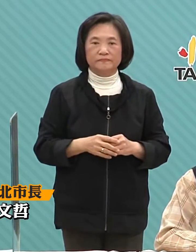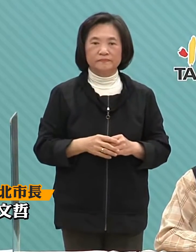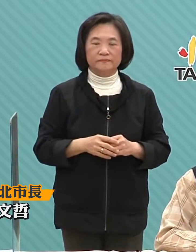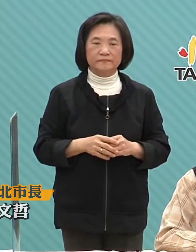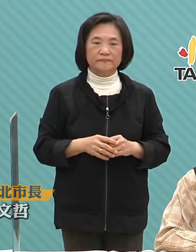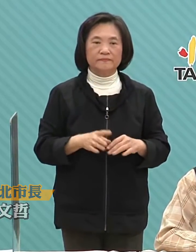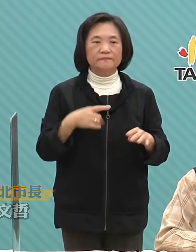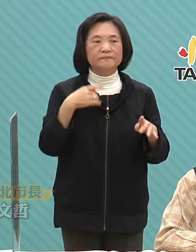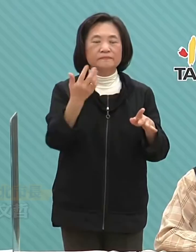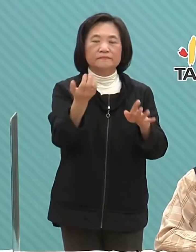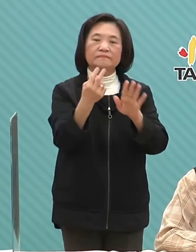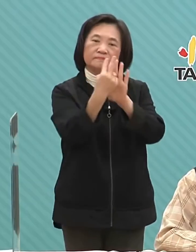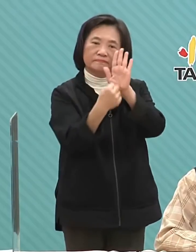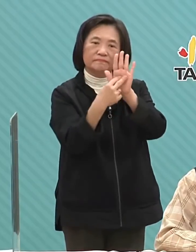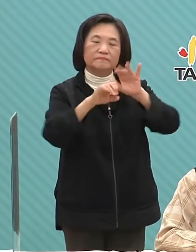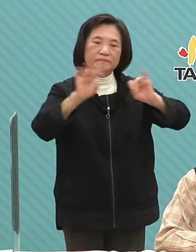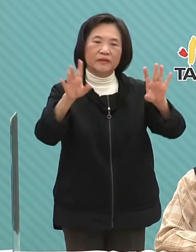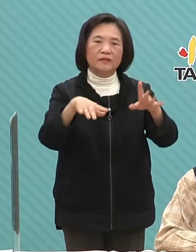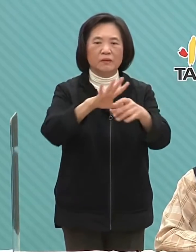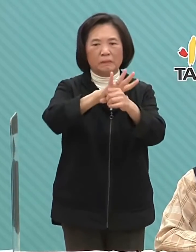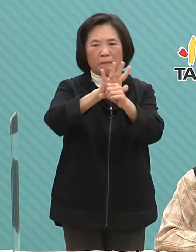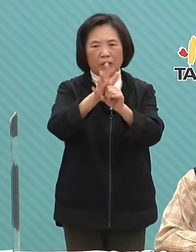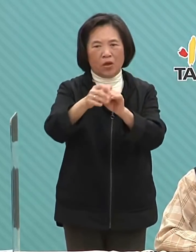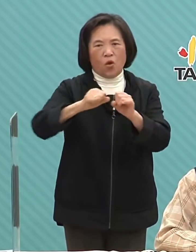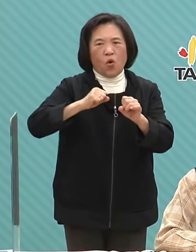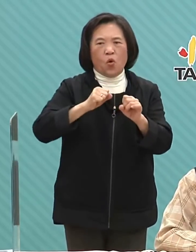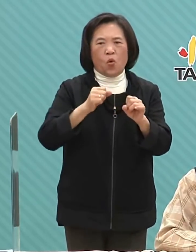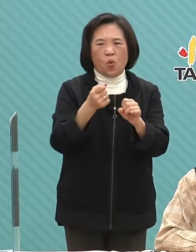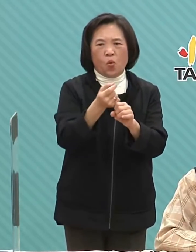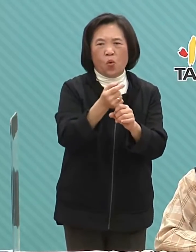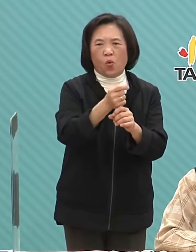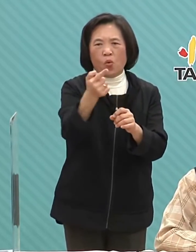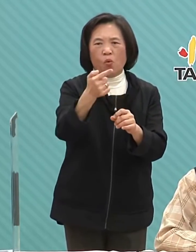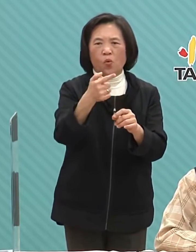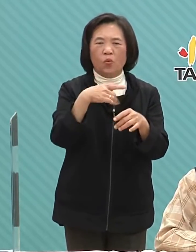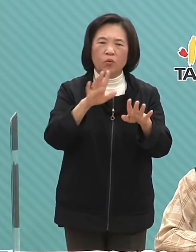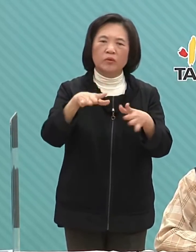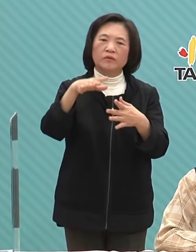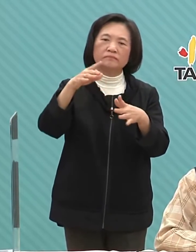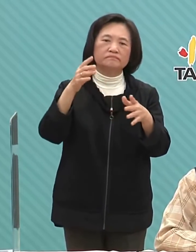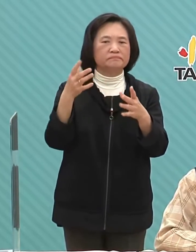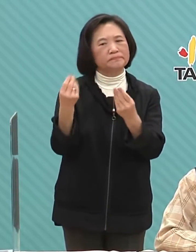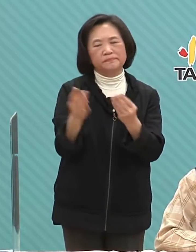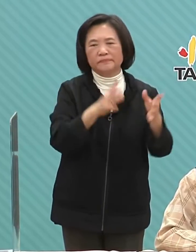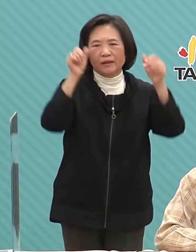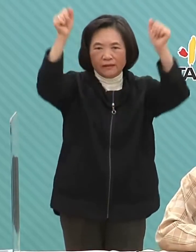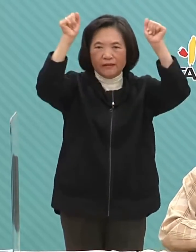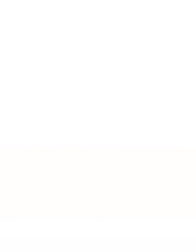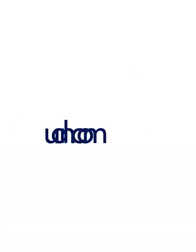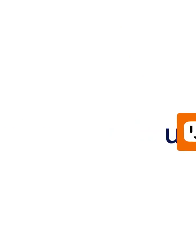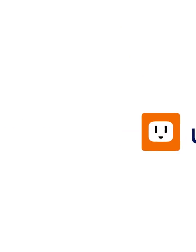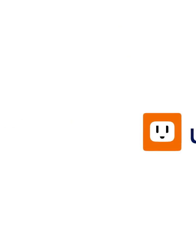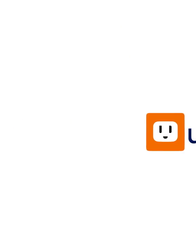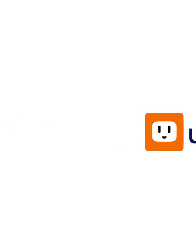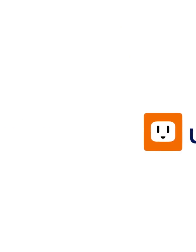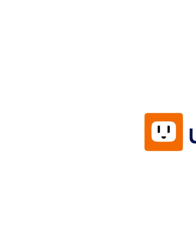这个是现在疫情严重，你知道哈，对那个外面的运动不得不开始从严管制。